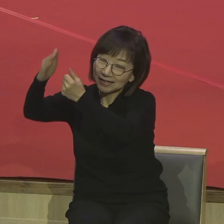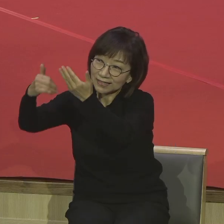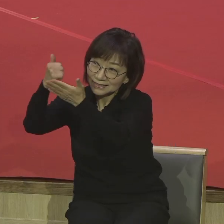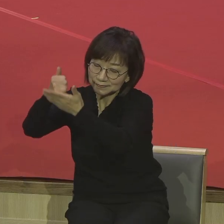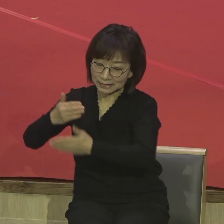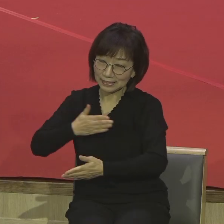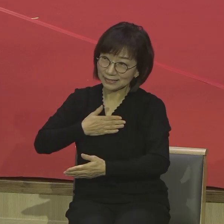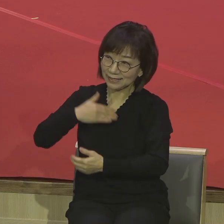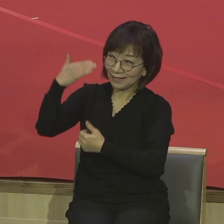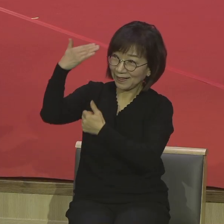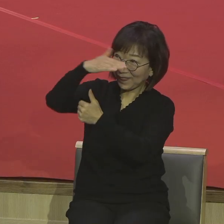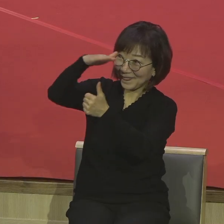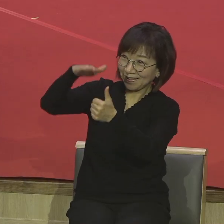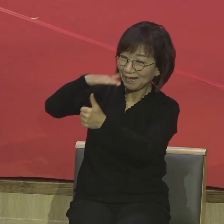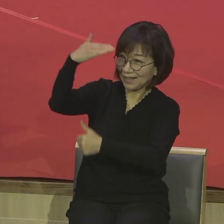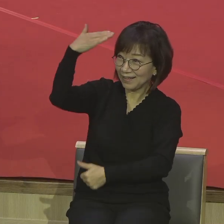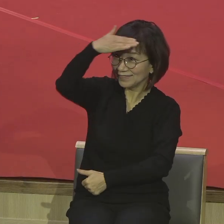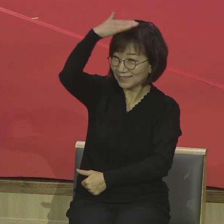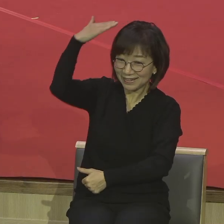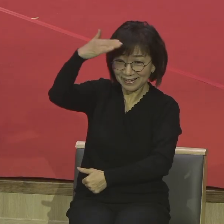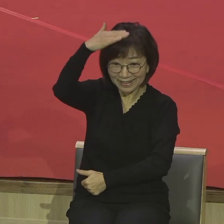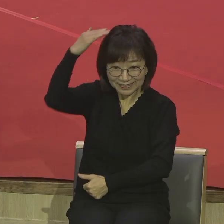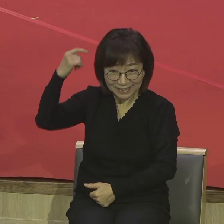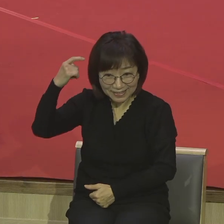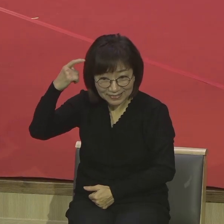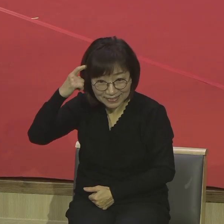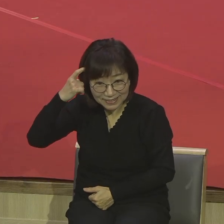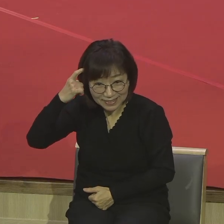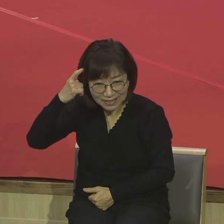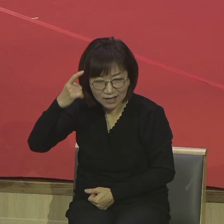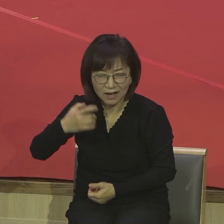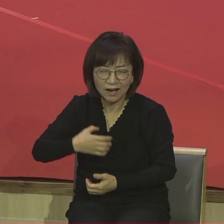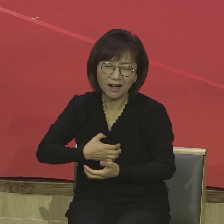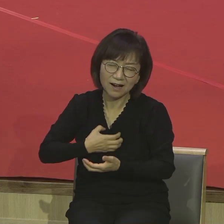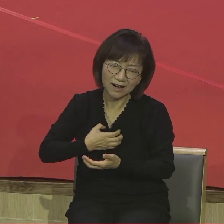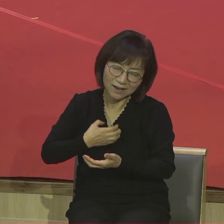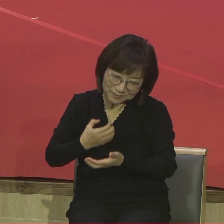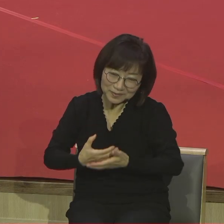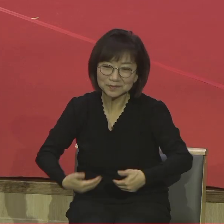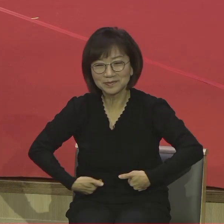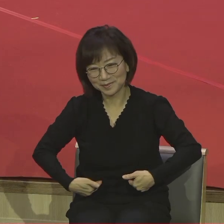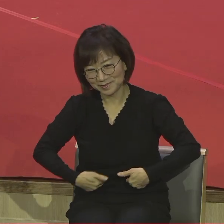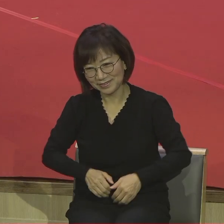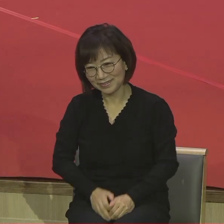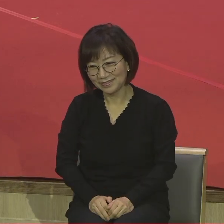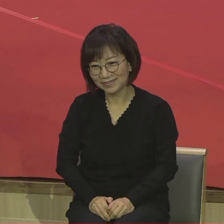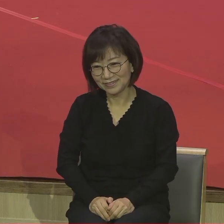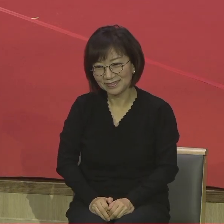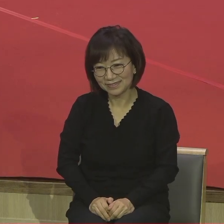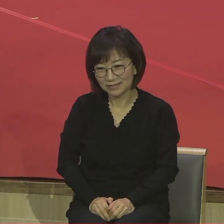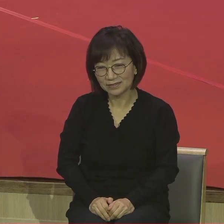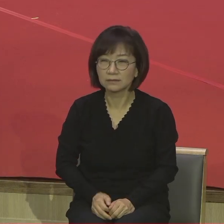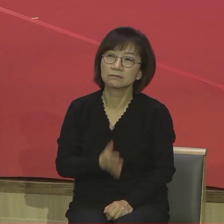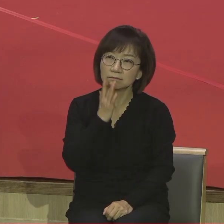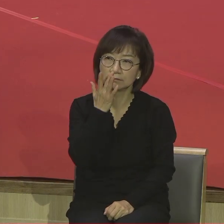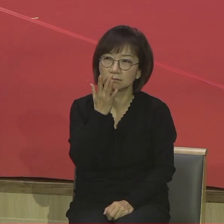나를 얼마나 사랑하시는가에 대한 감격이 일어나야 돼요.